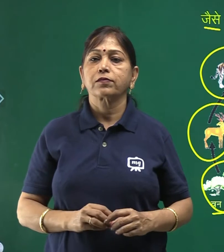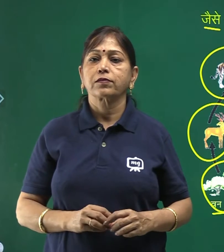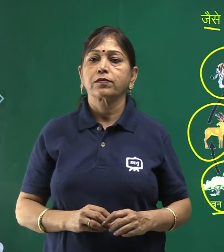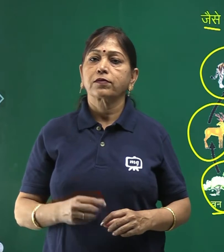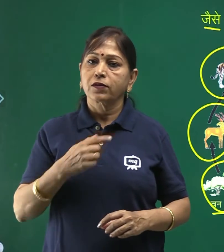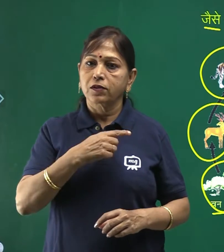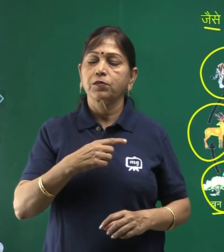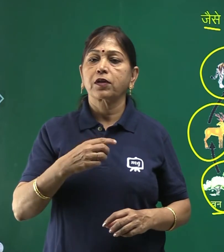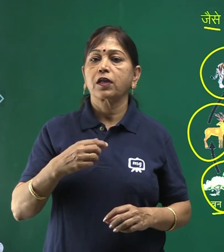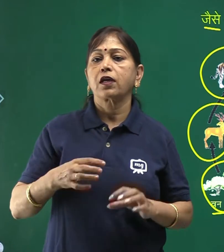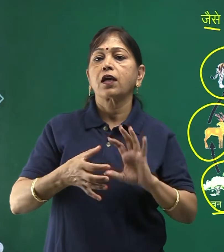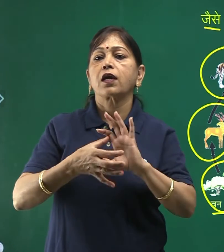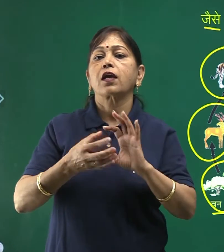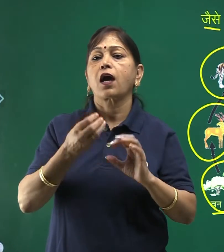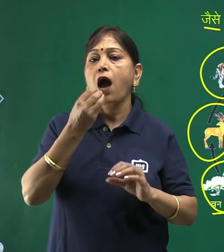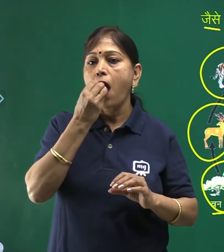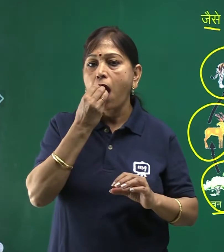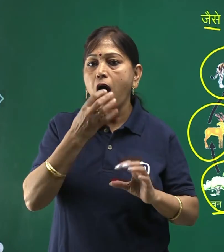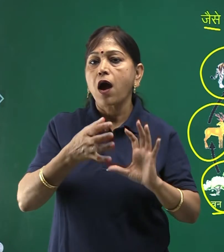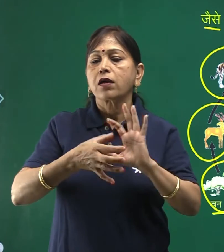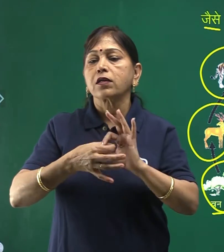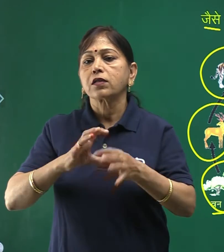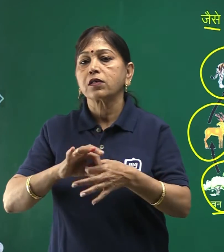इस प्रकार ये एक आहार श्रृंखला